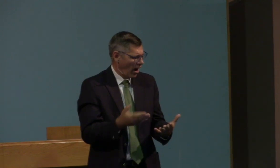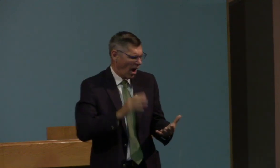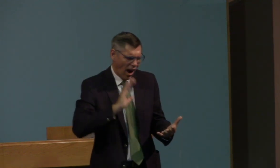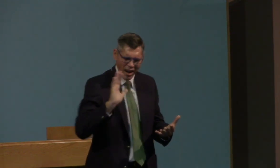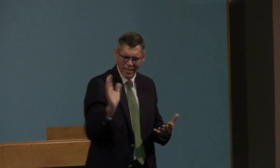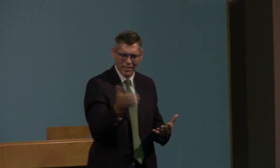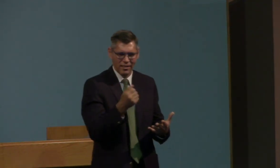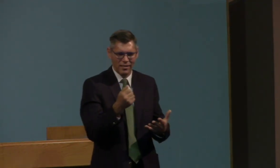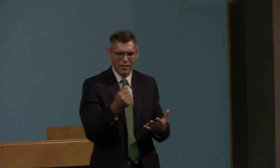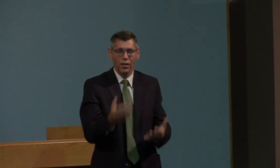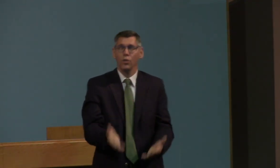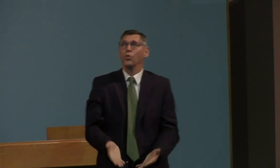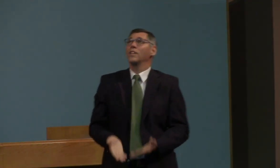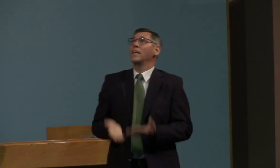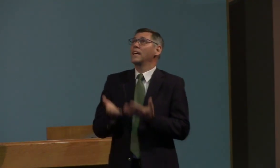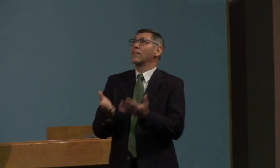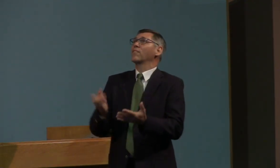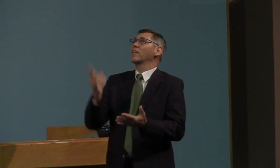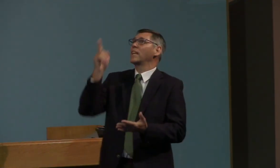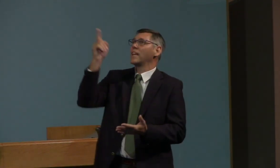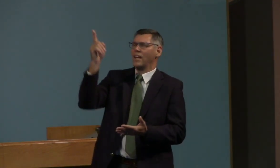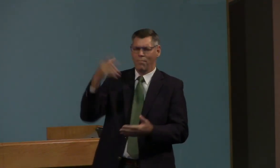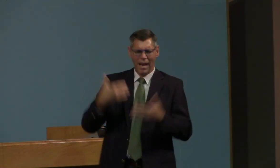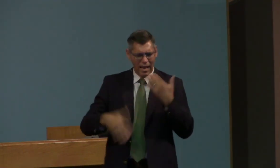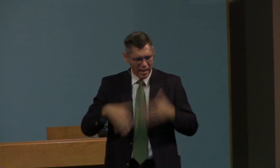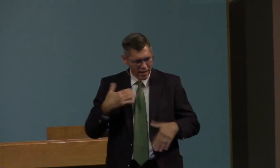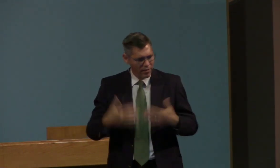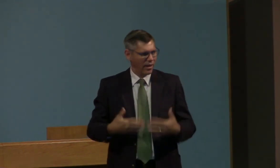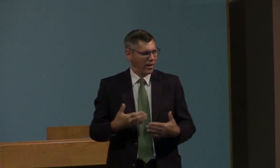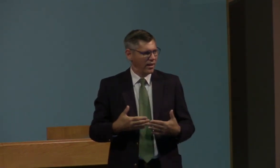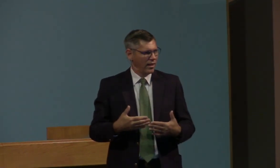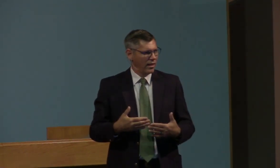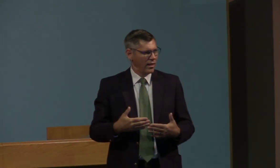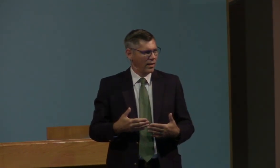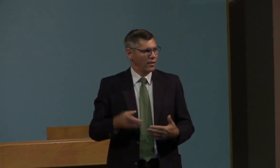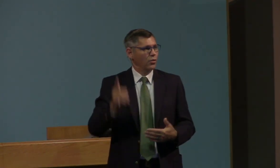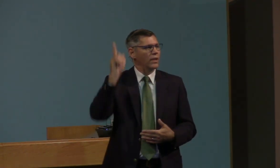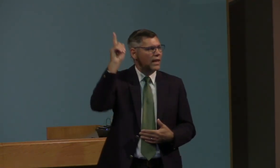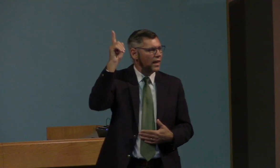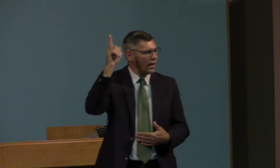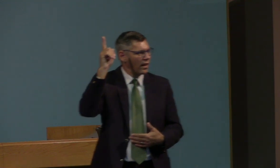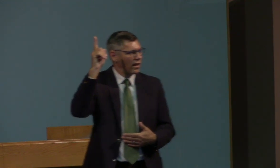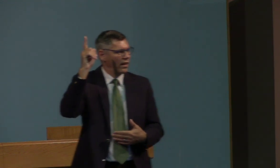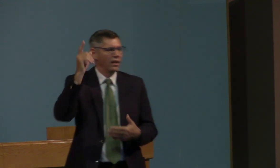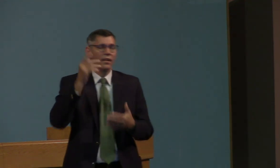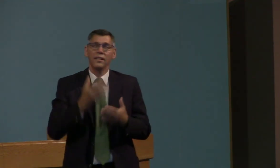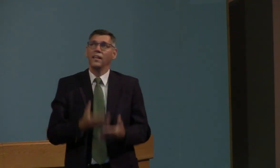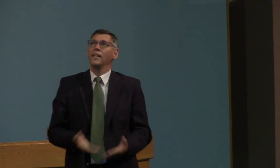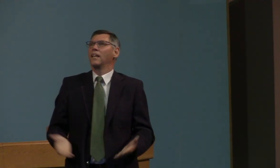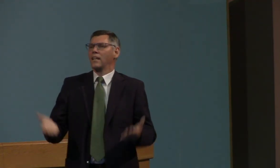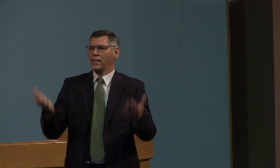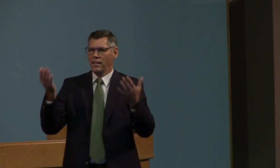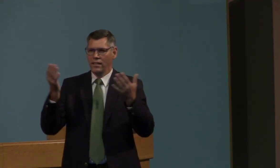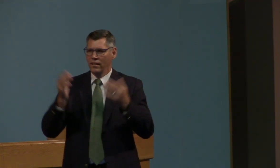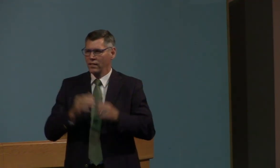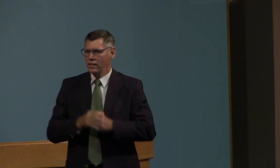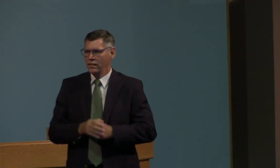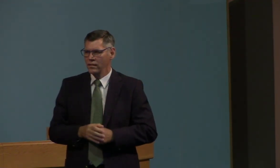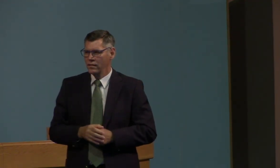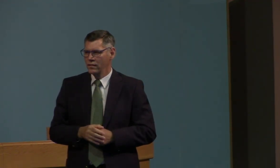alles tot eer van die Here. My lewe is om die Here te eer.